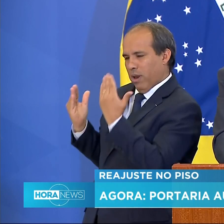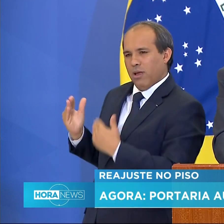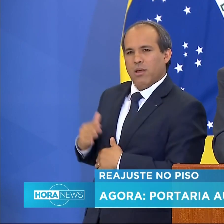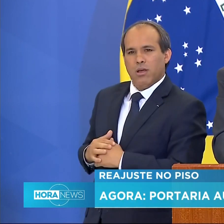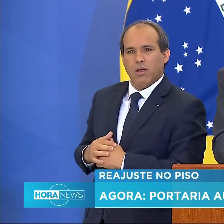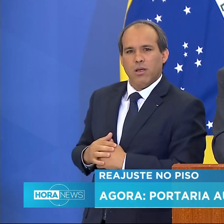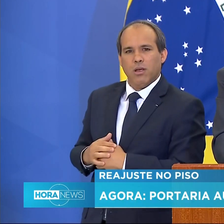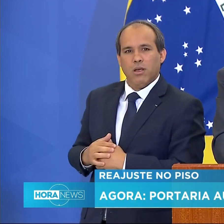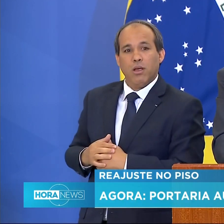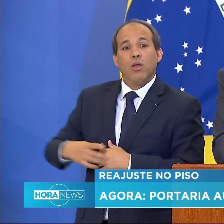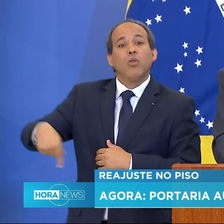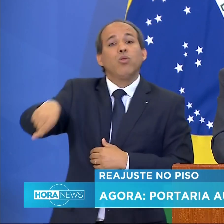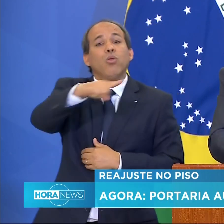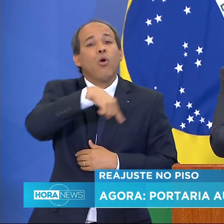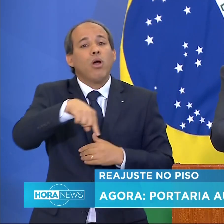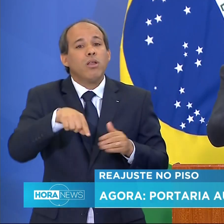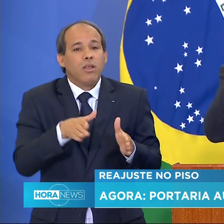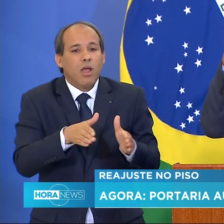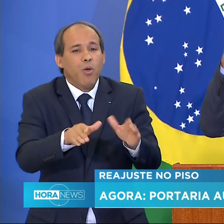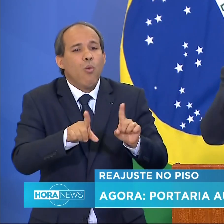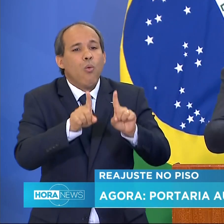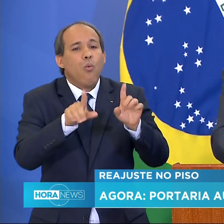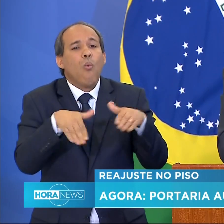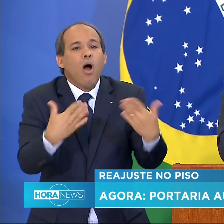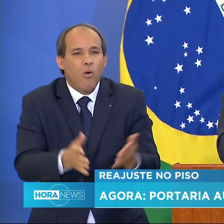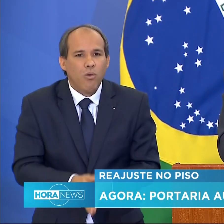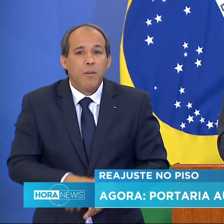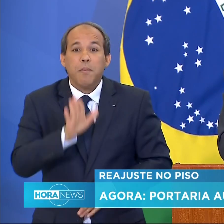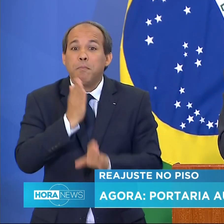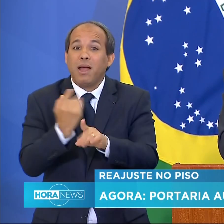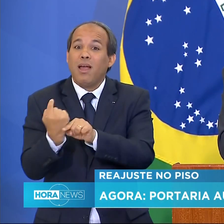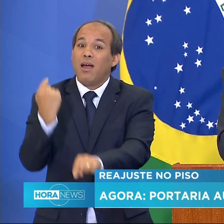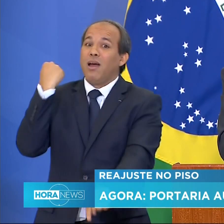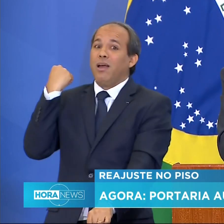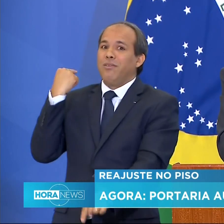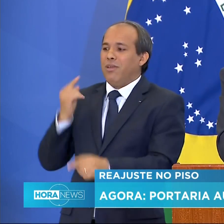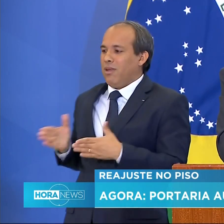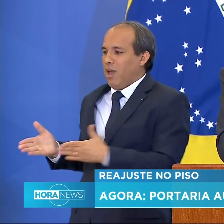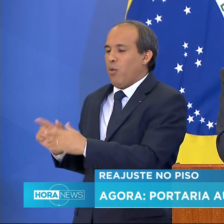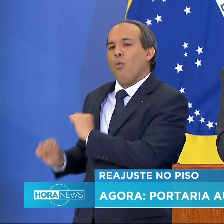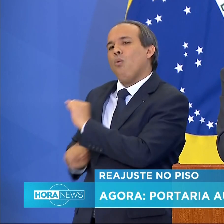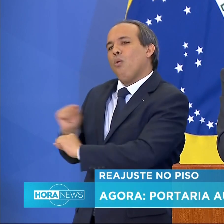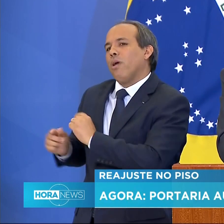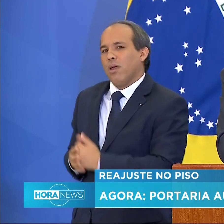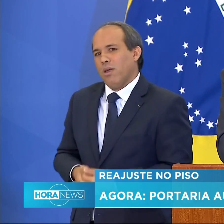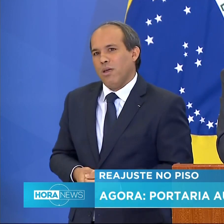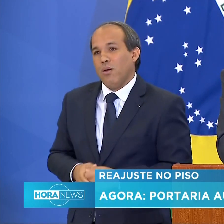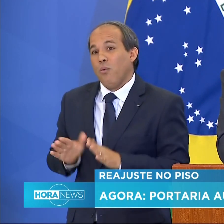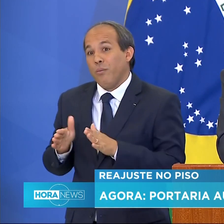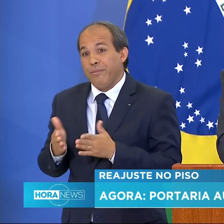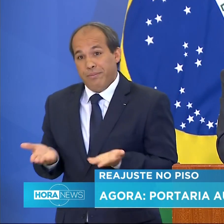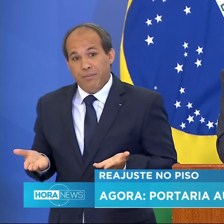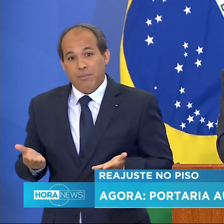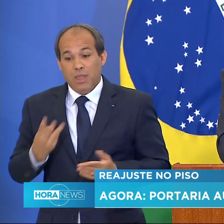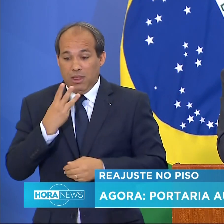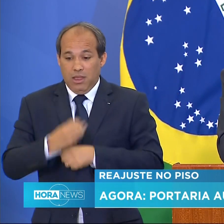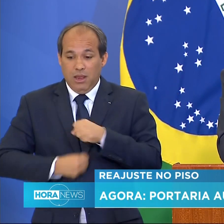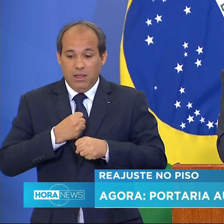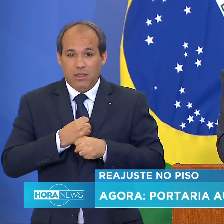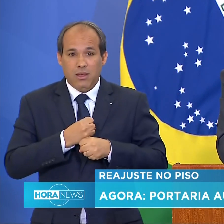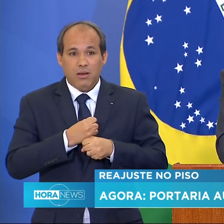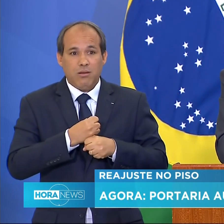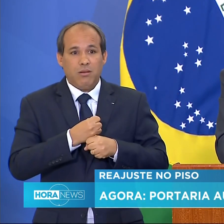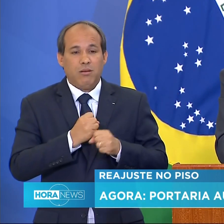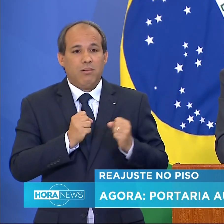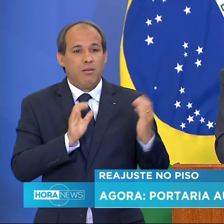para onde nós estamos indo e para onde eles estavam indo. E não se esqueçam, ao longo de 3 anos,